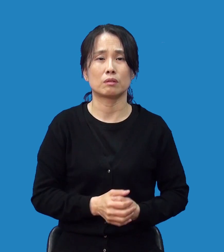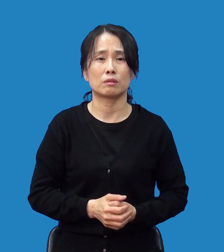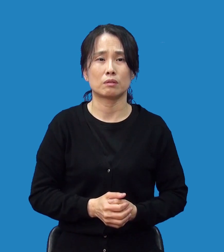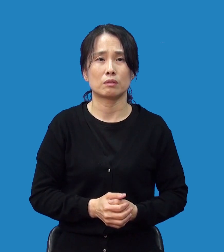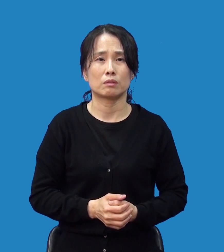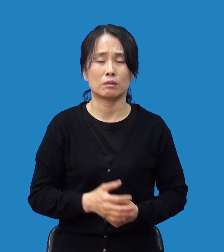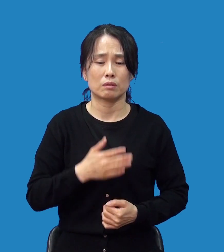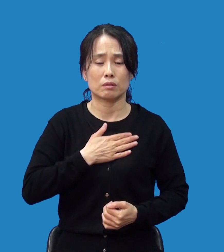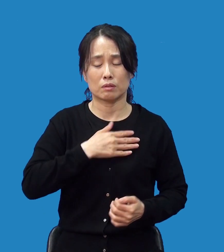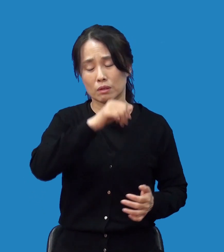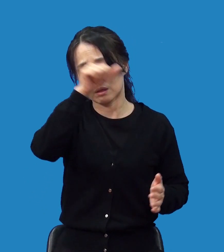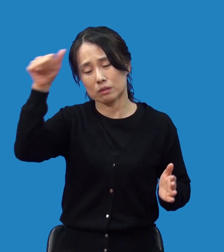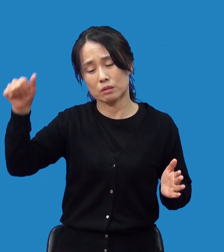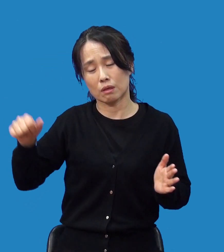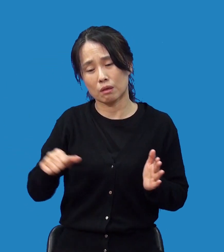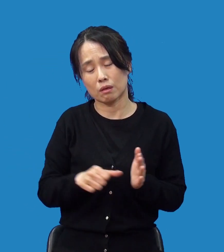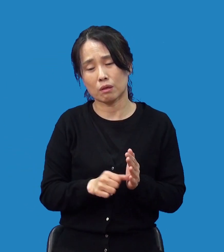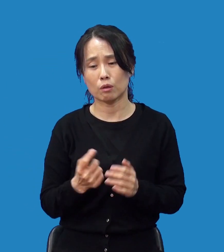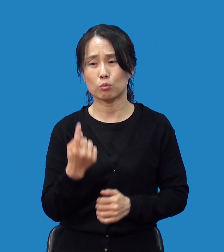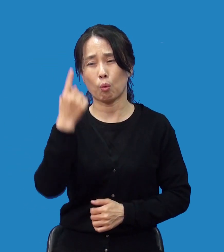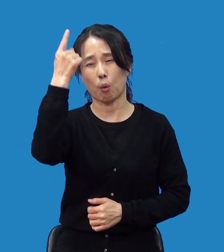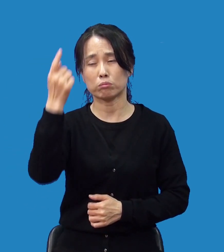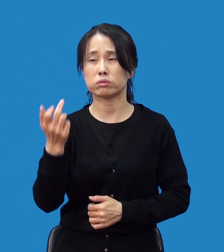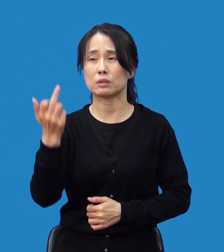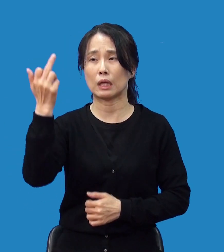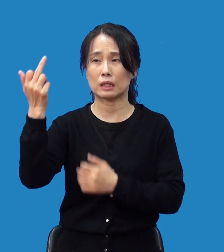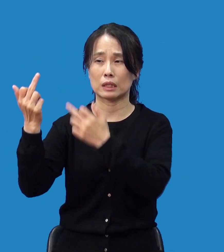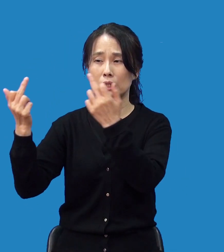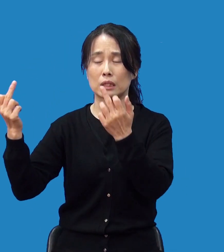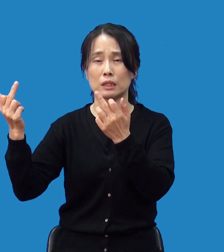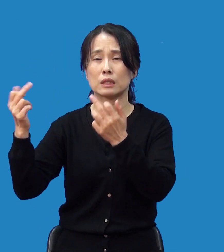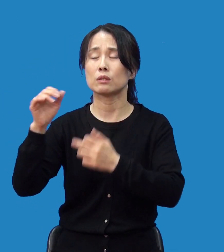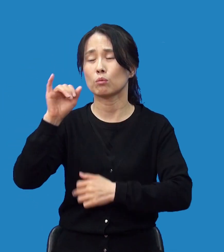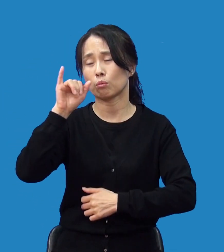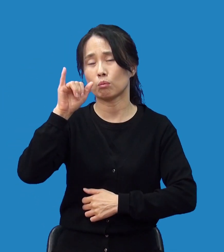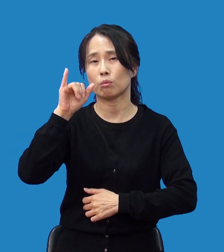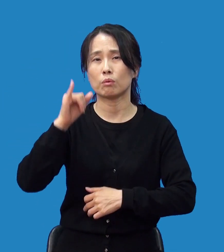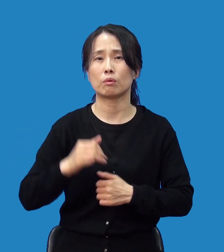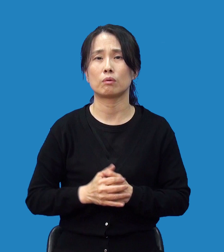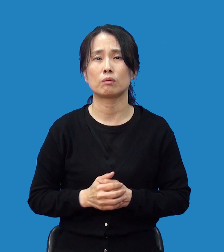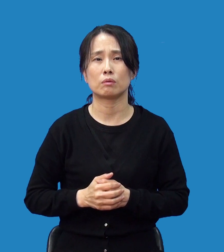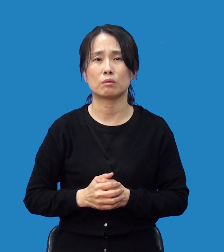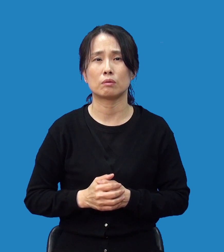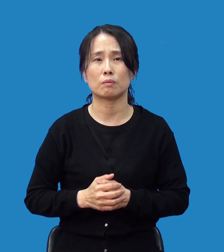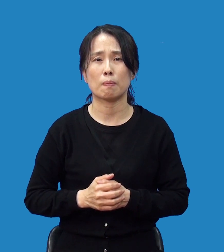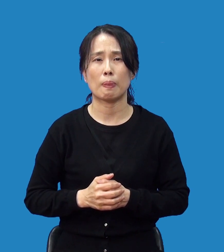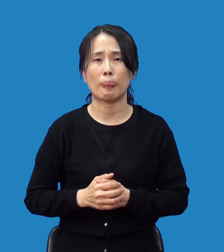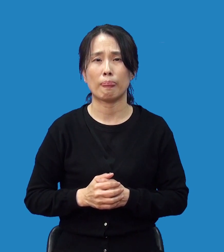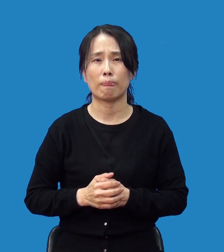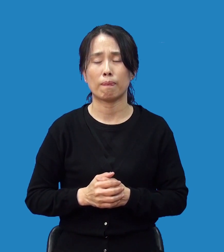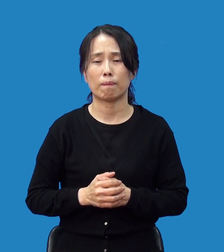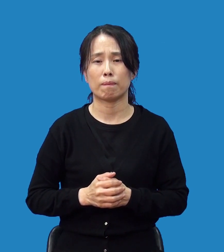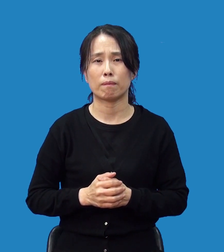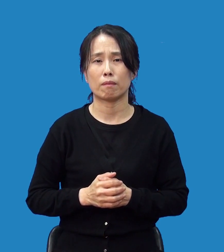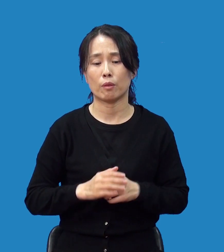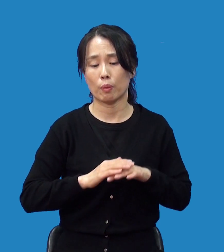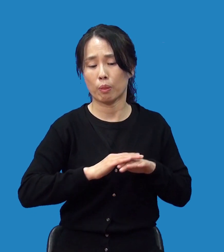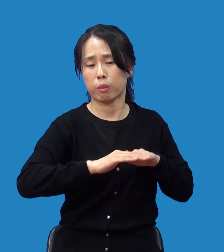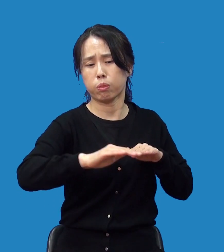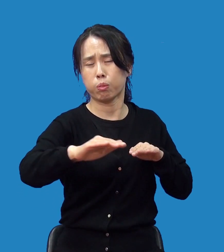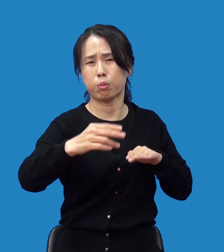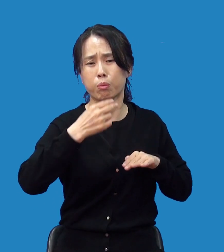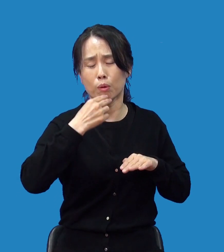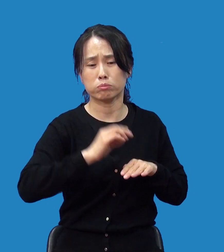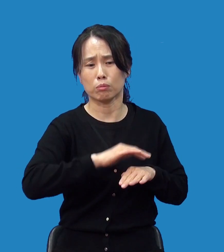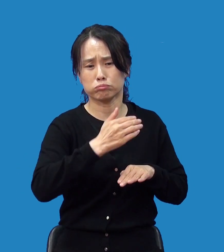저 내 인생을 가로막고 있는 높은 산과 언덕은 왜 생겼을까요? 고르지 않는 그 길은